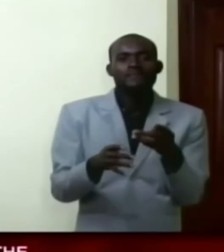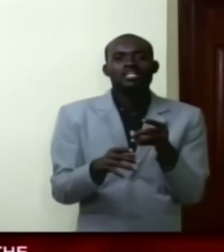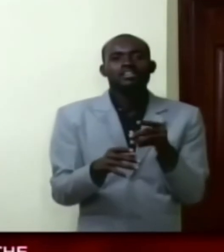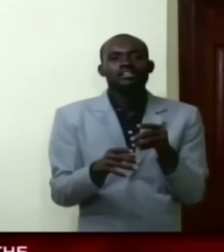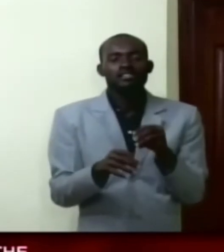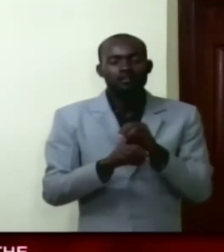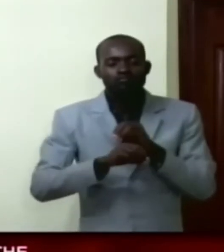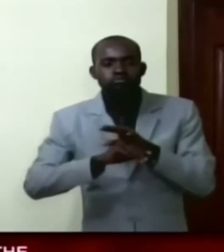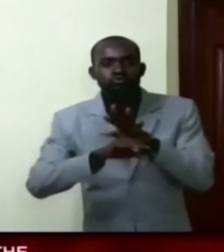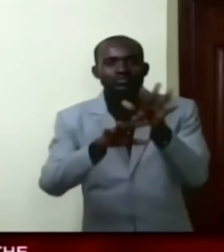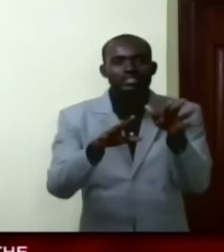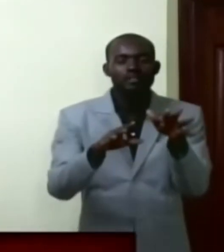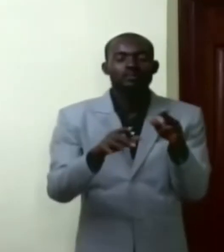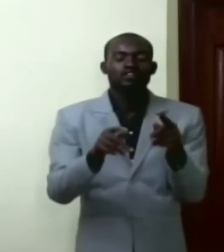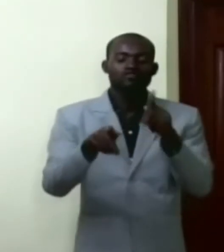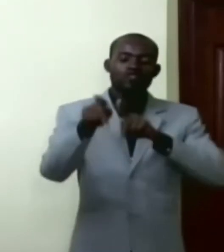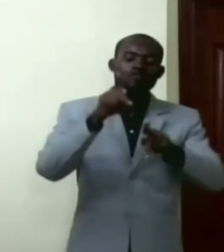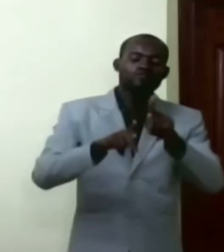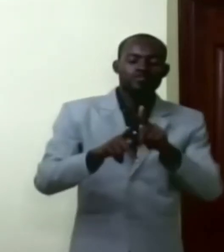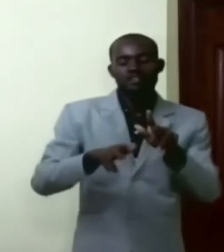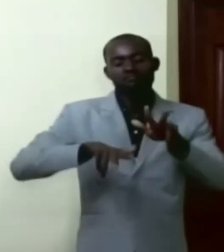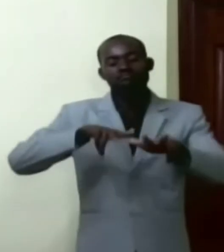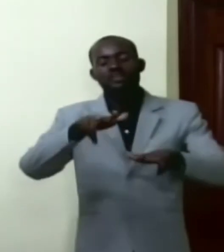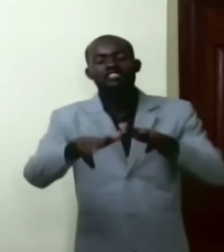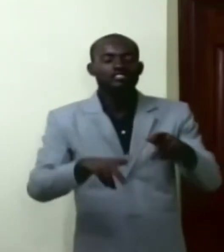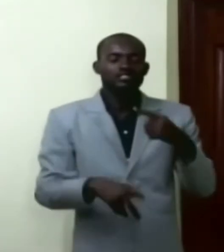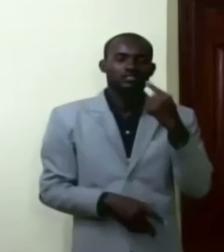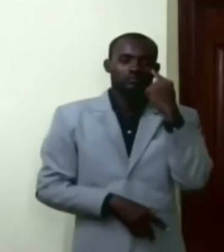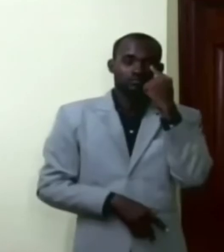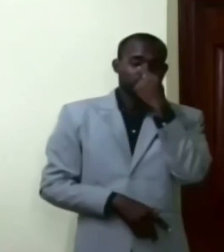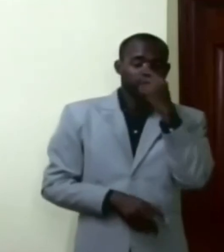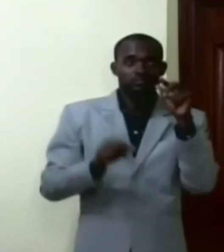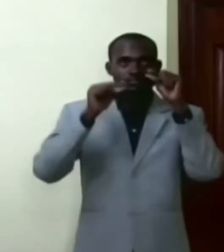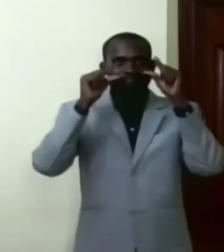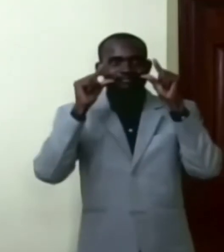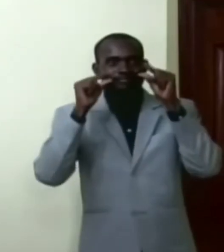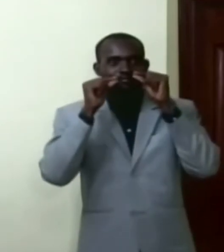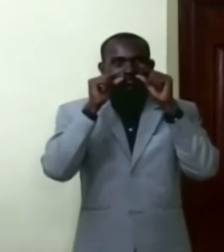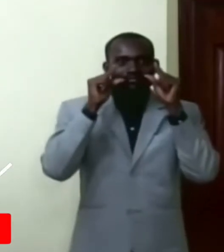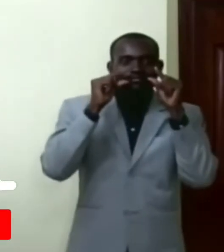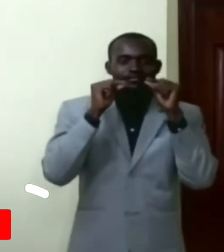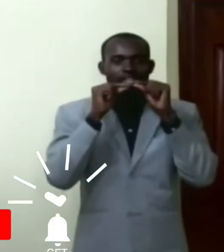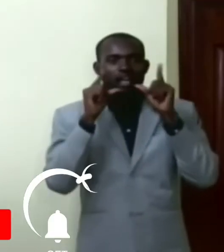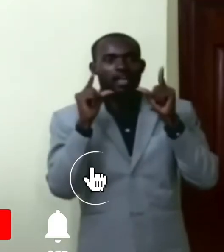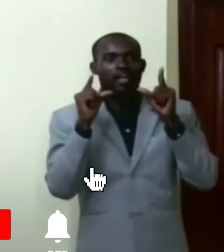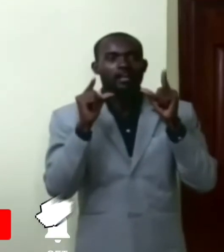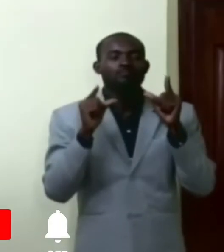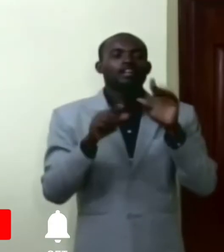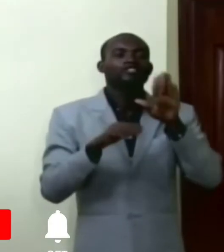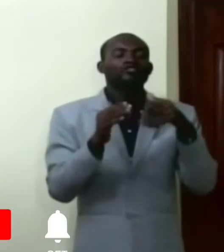veut dire, il y a des gens qui ont marché, bouche l'ouvre, gel l'ouvre, même l'ouvre, quantité